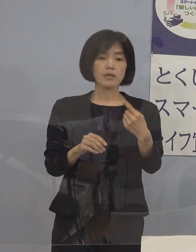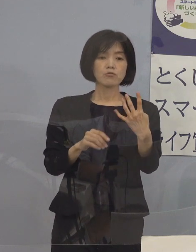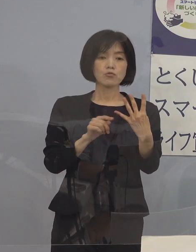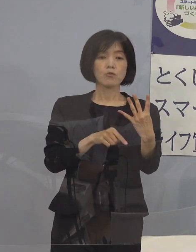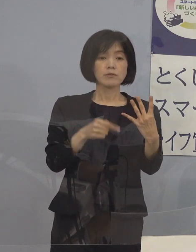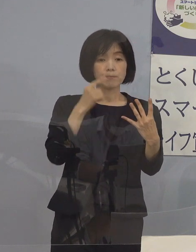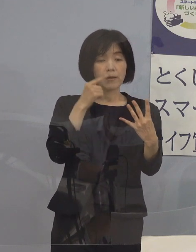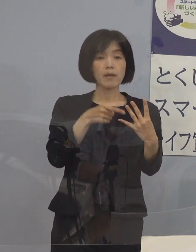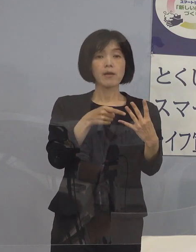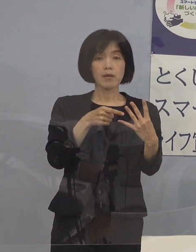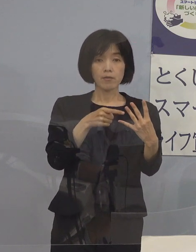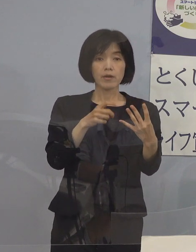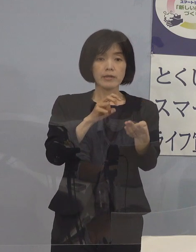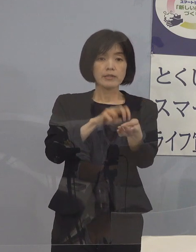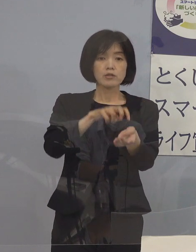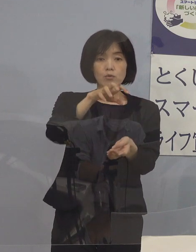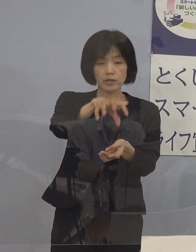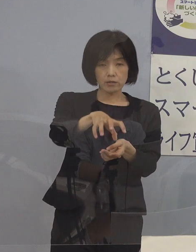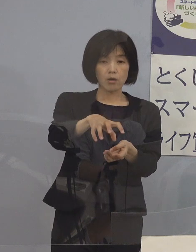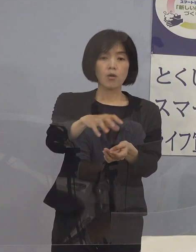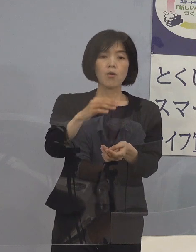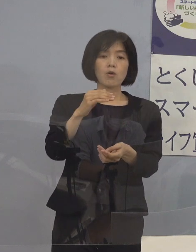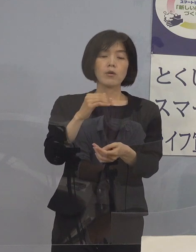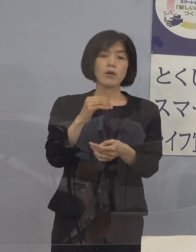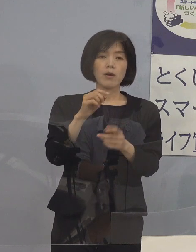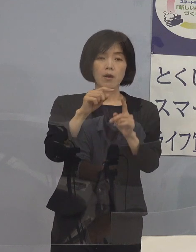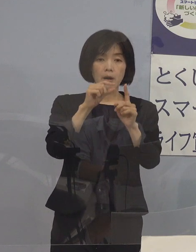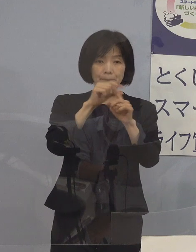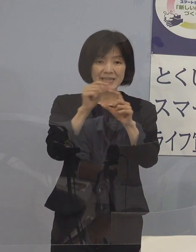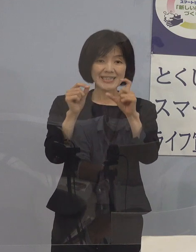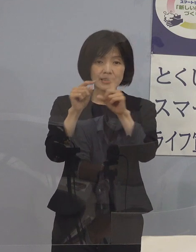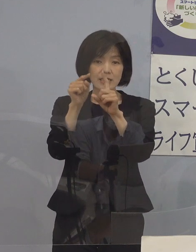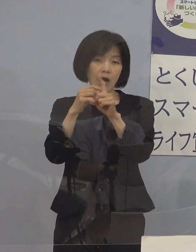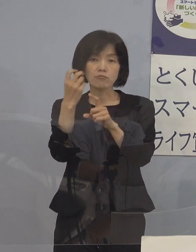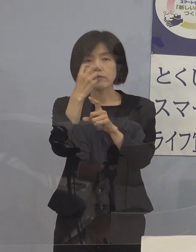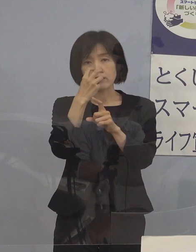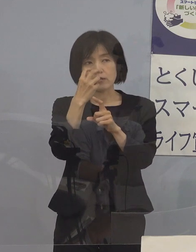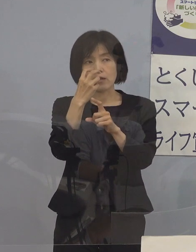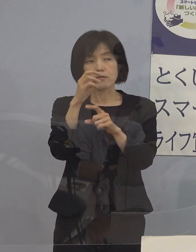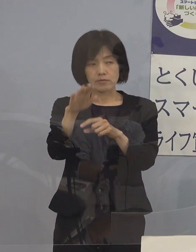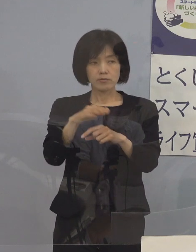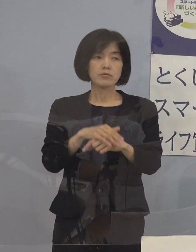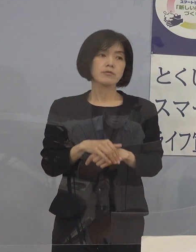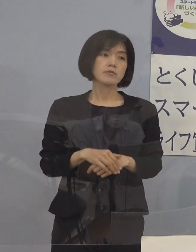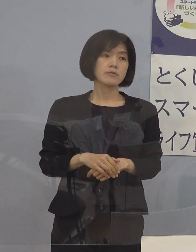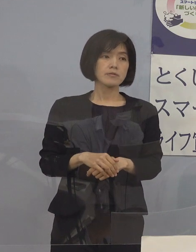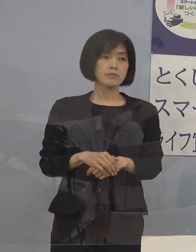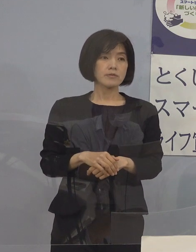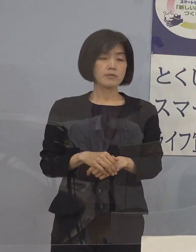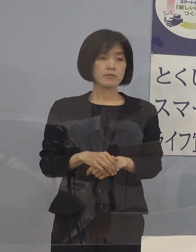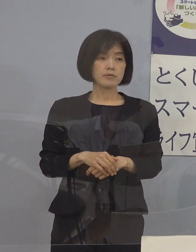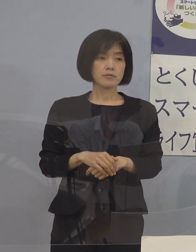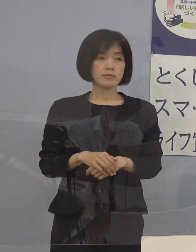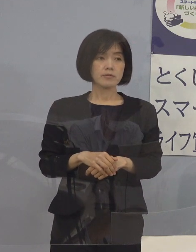104例目の方、医療機関での PCR 検査となります。